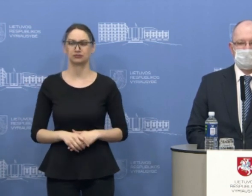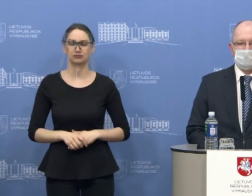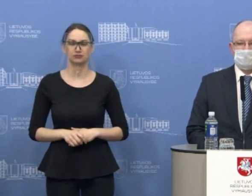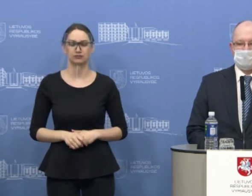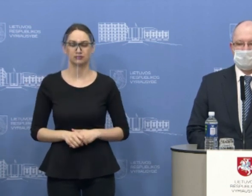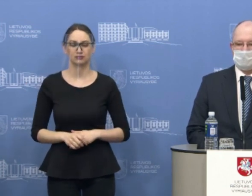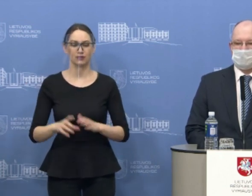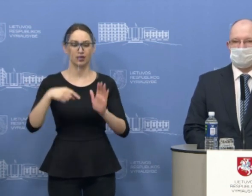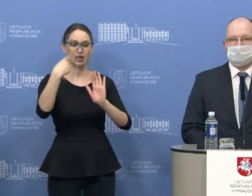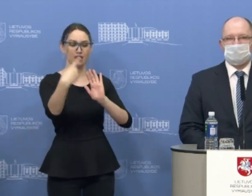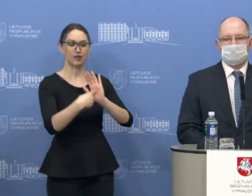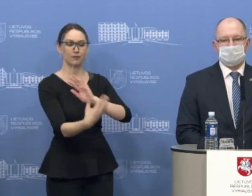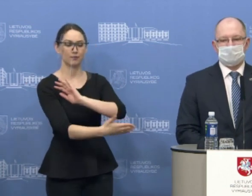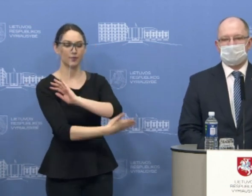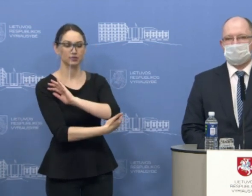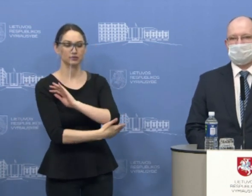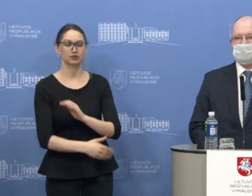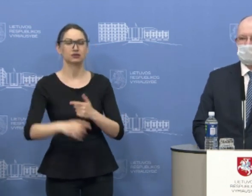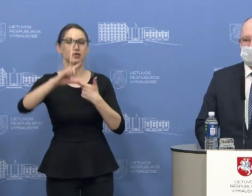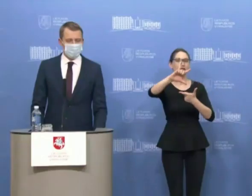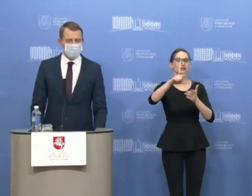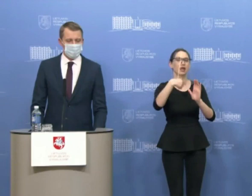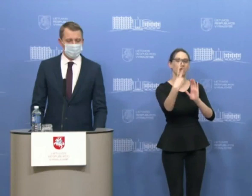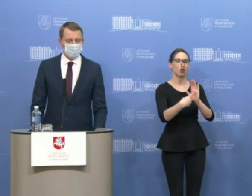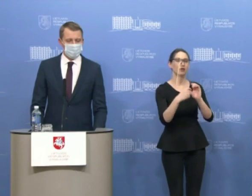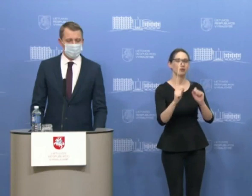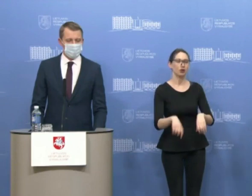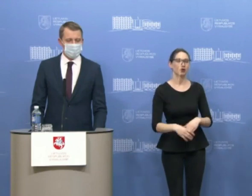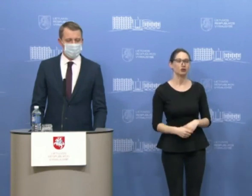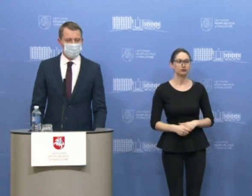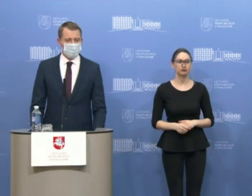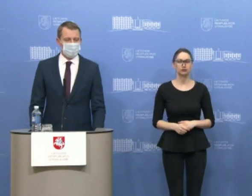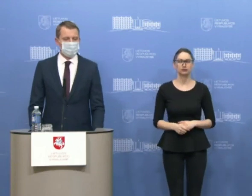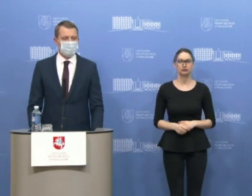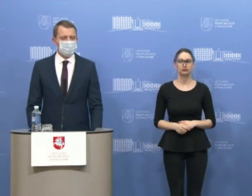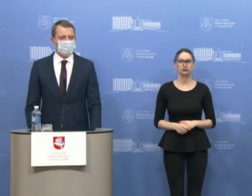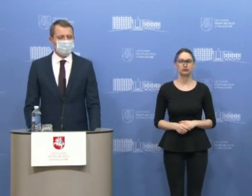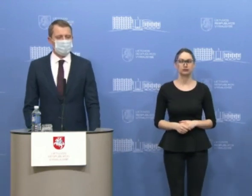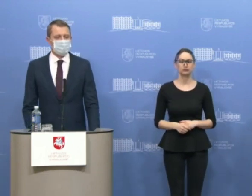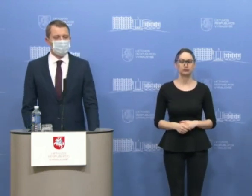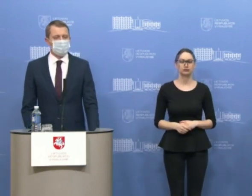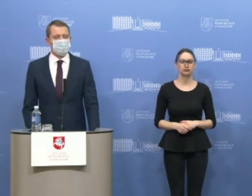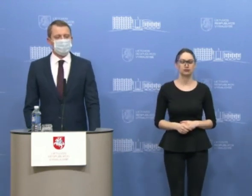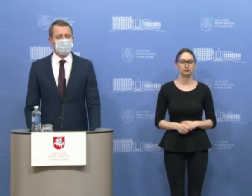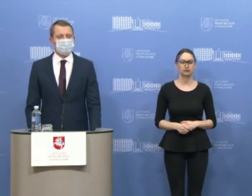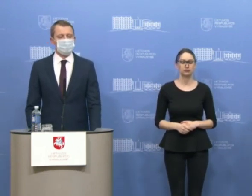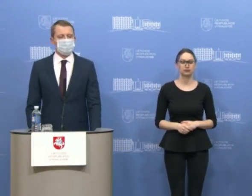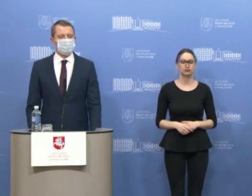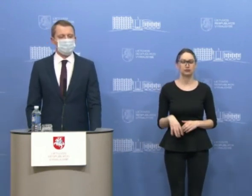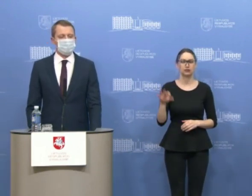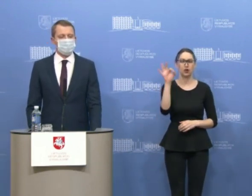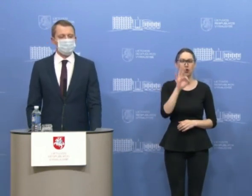Dar vienas klausimas paskutinis, turbūt LRT prašonė. Tai dar norėjau pasirauti, jeigu kalbote apie